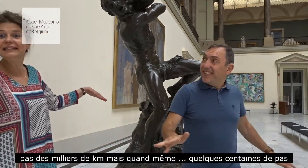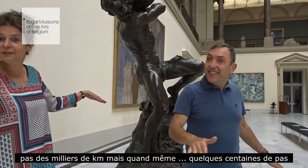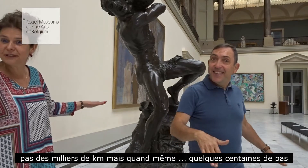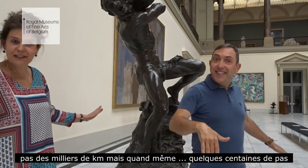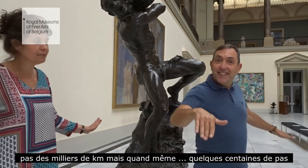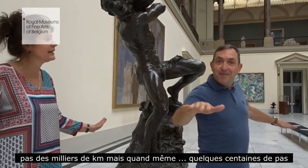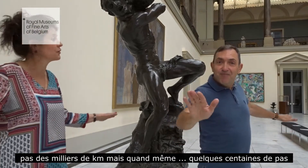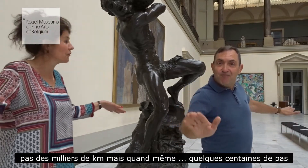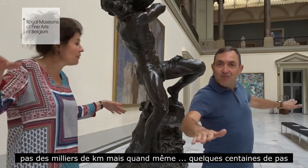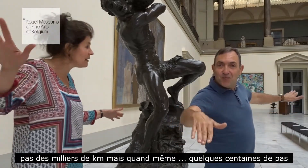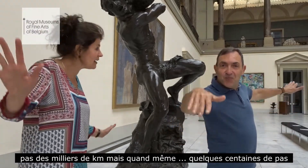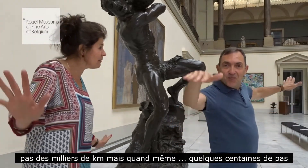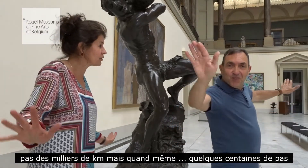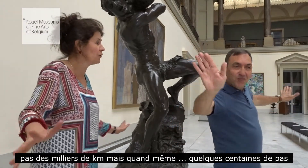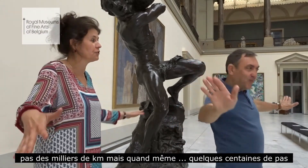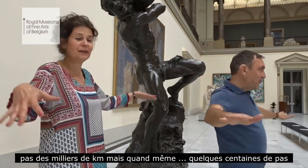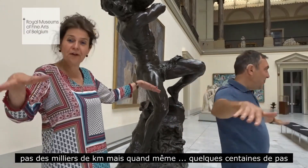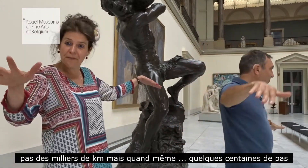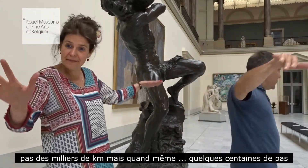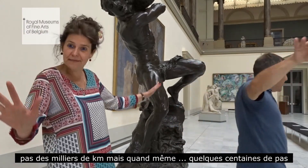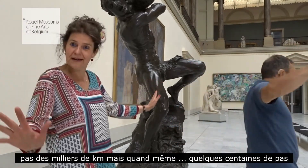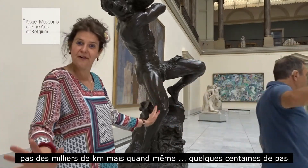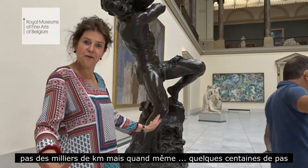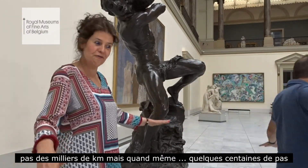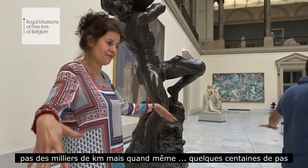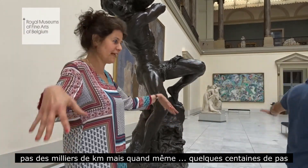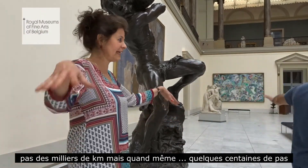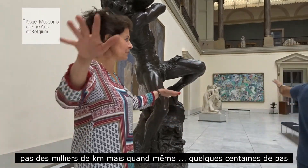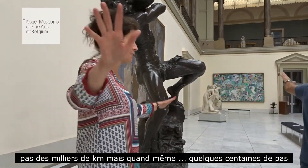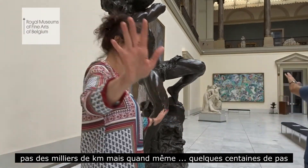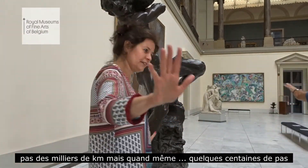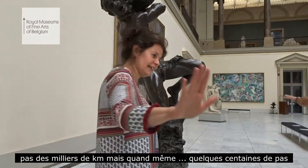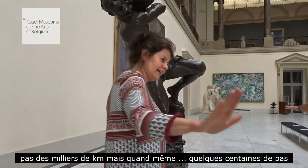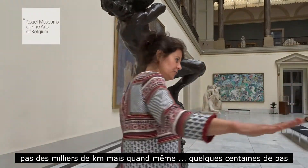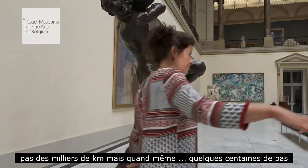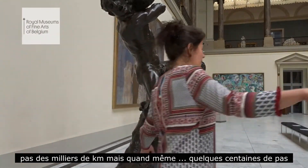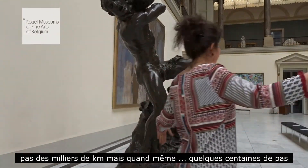de kilomètres comme l'albatros, mais quand même, on va faire quelques centaines de pas.